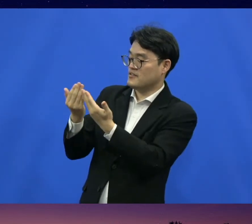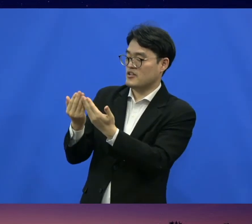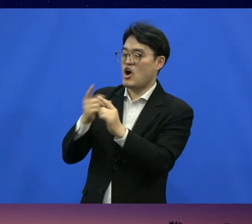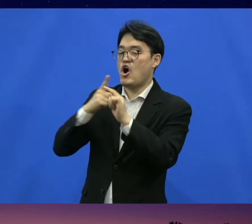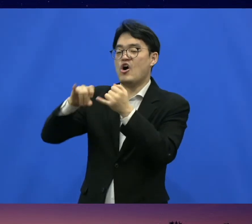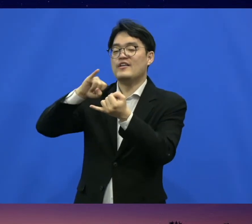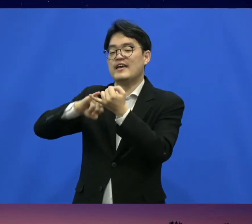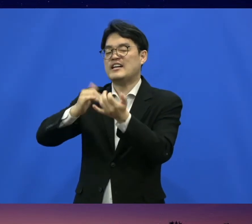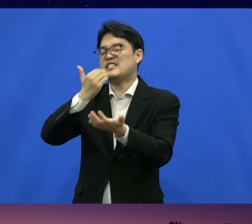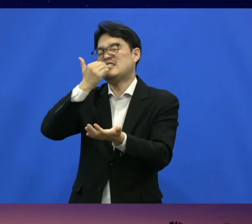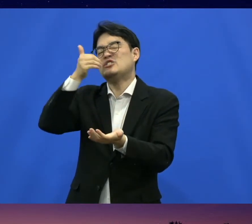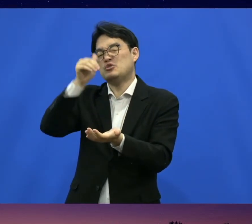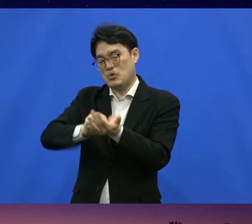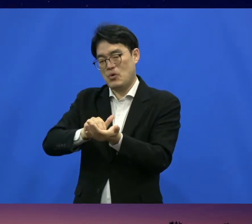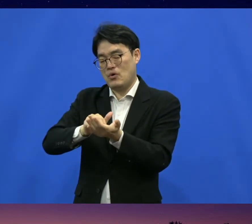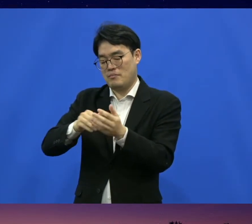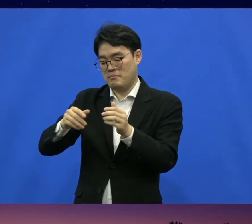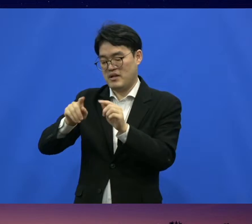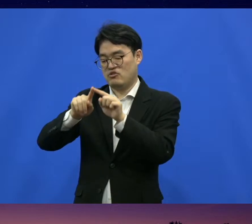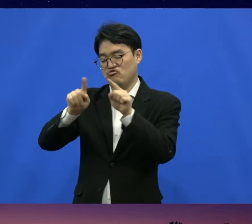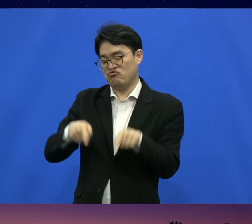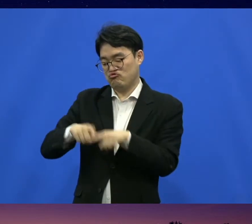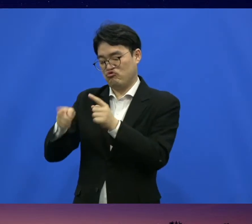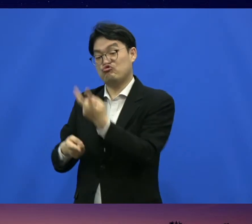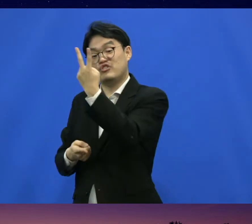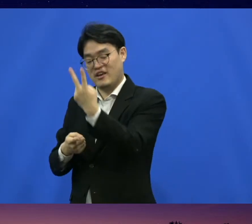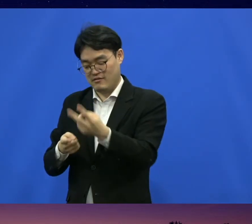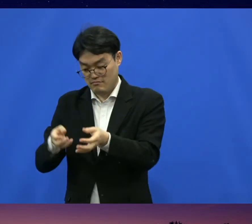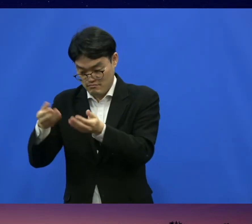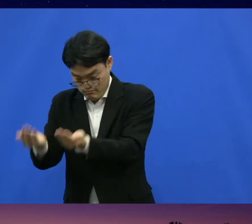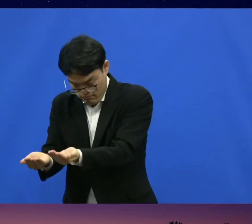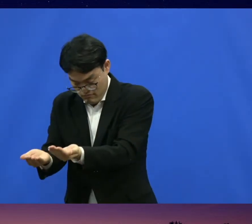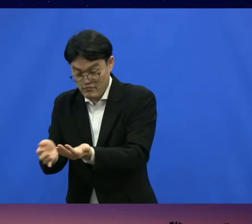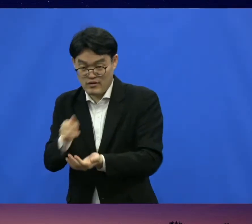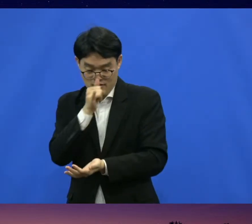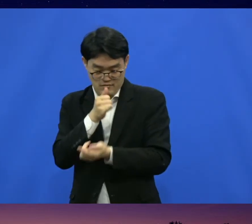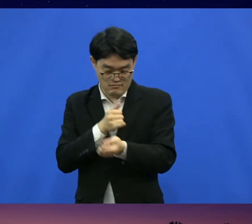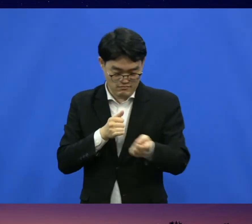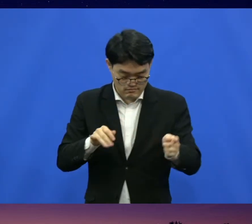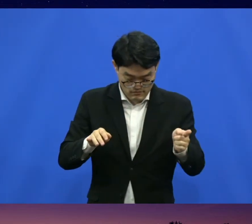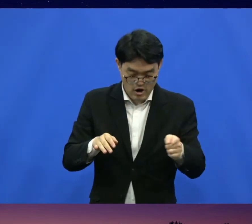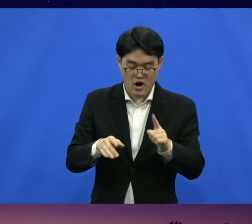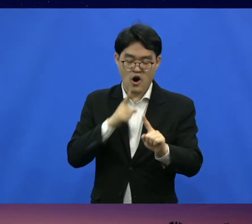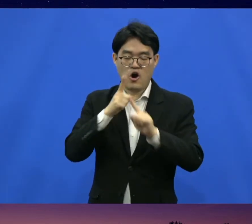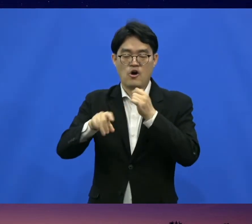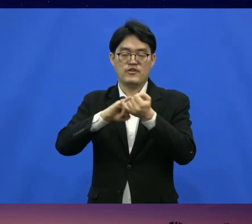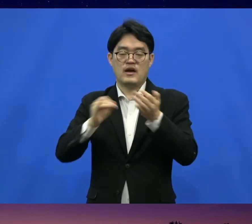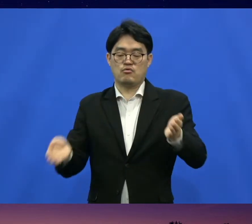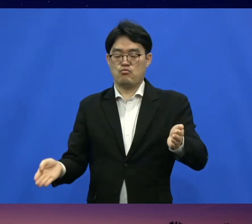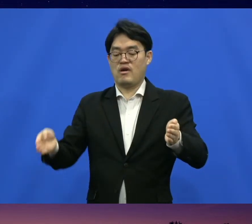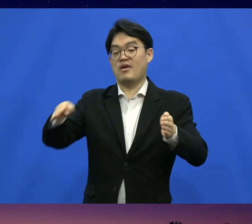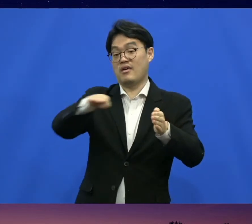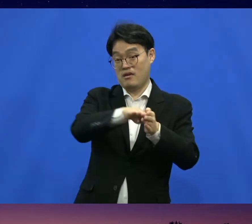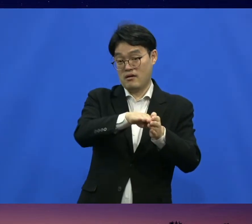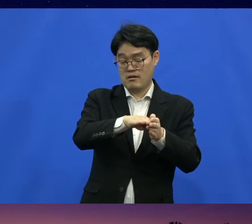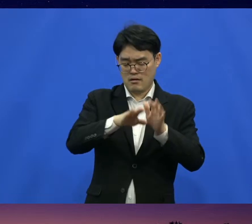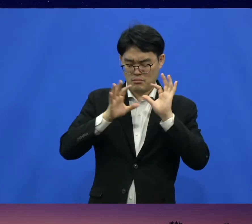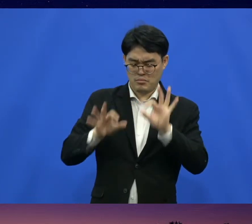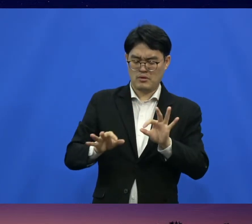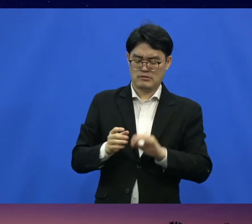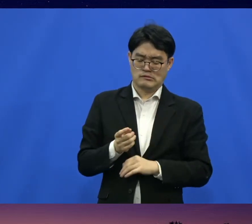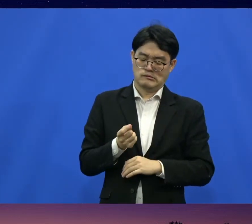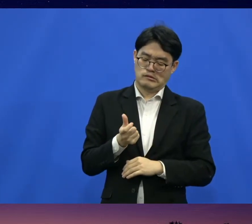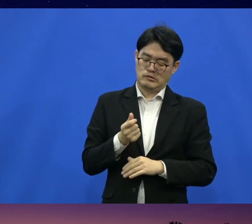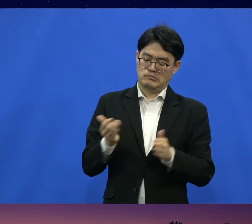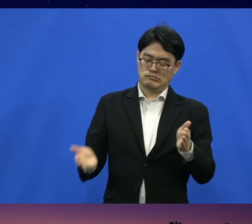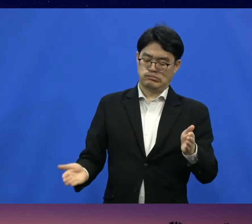그래서 언약궤라고도 하죠. 그러니까 겉으로 보면 뭐 작은 나무 상자예요. 그냥